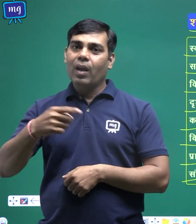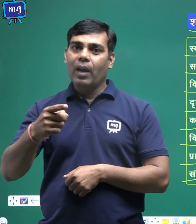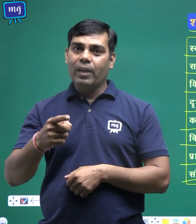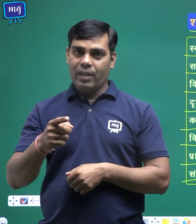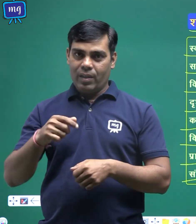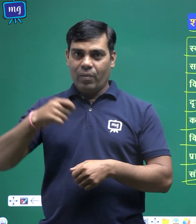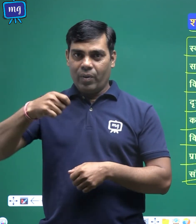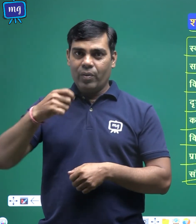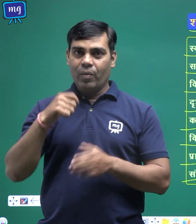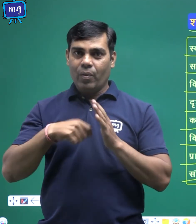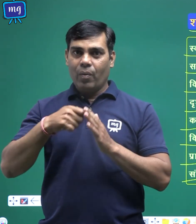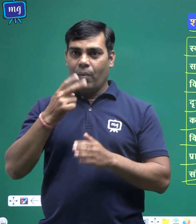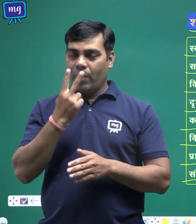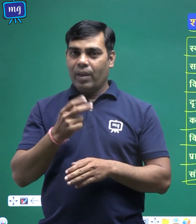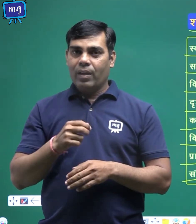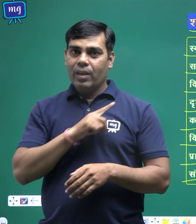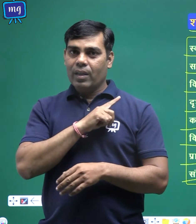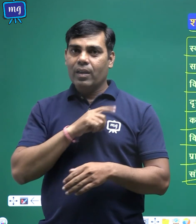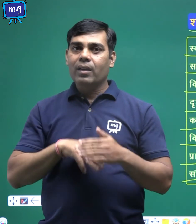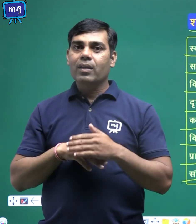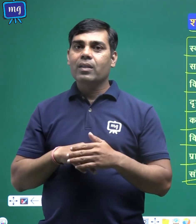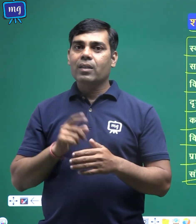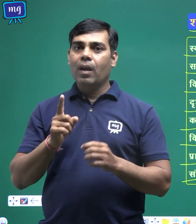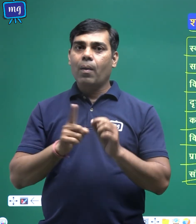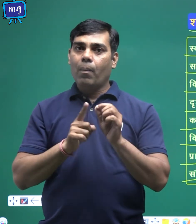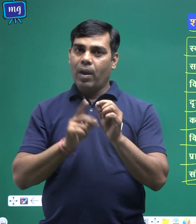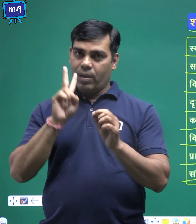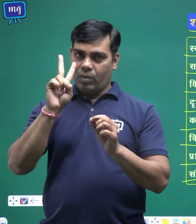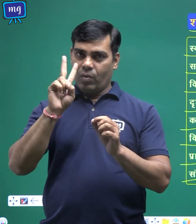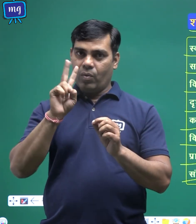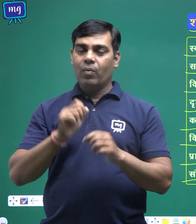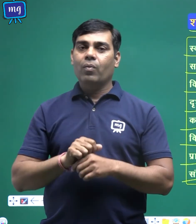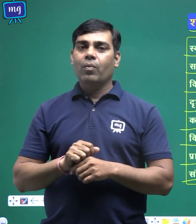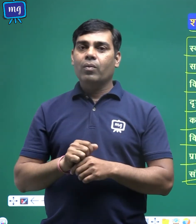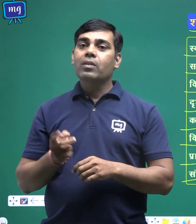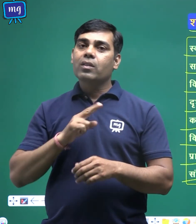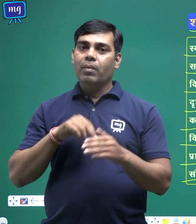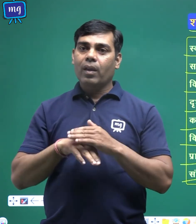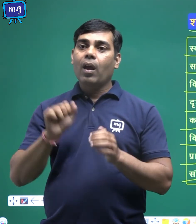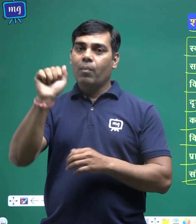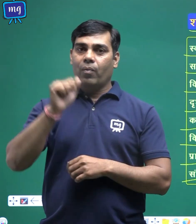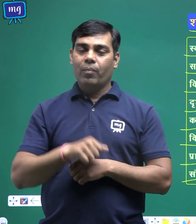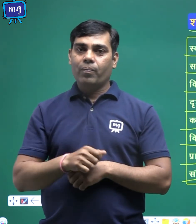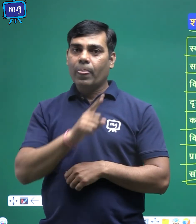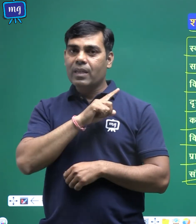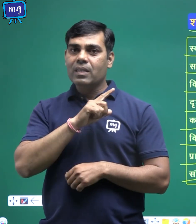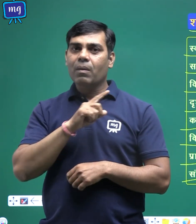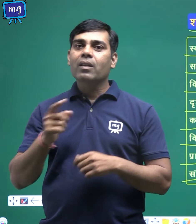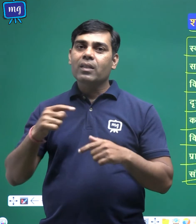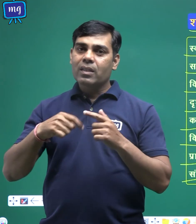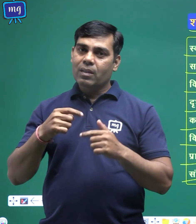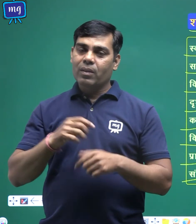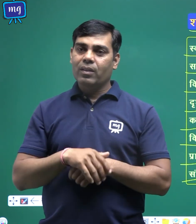वीडियो में इसका भाग 2, जिसमें आपको इस पाठ से